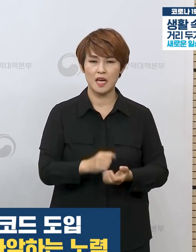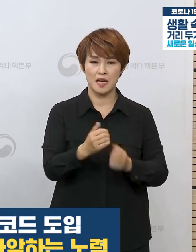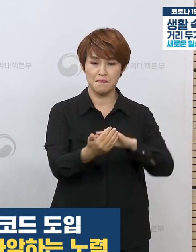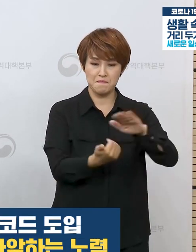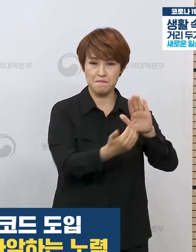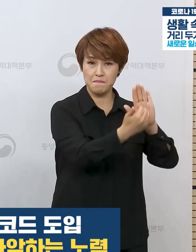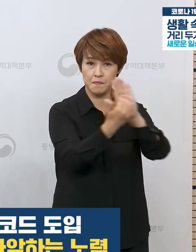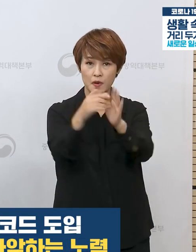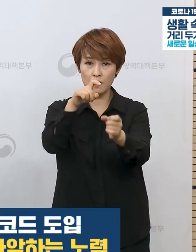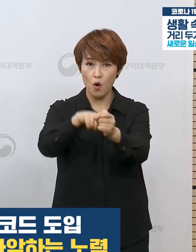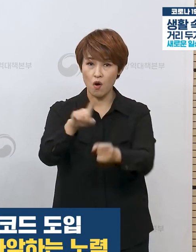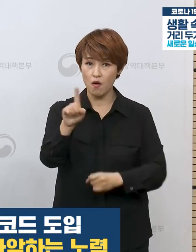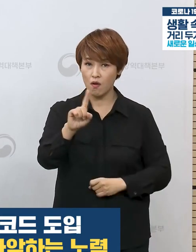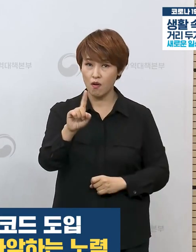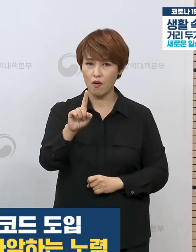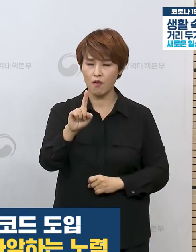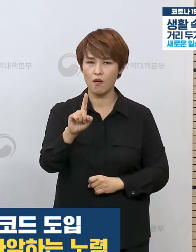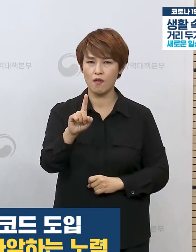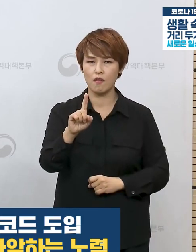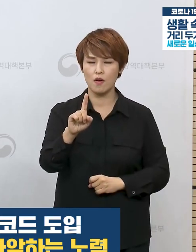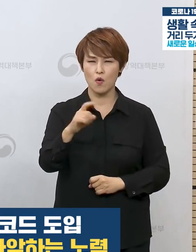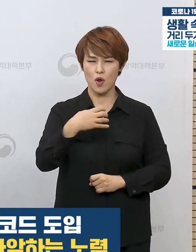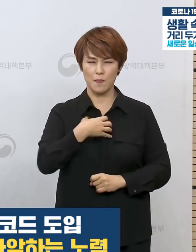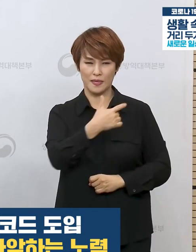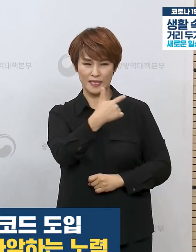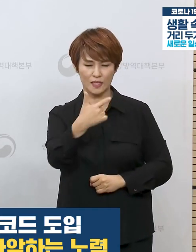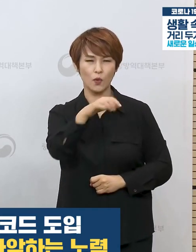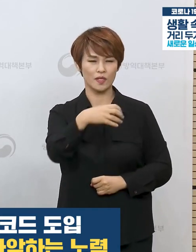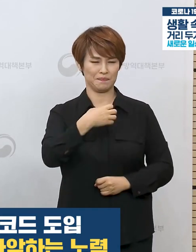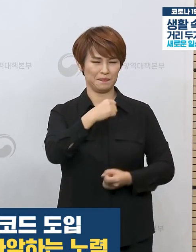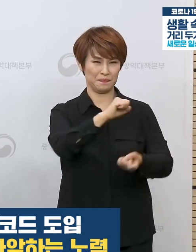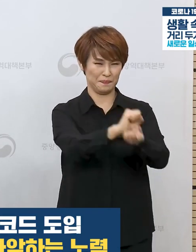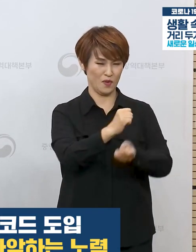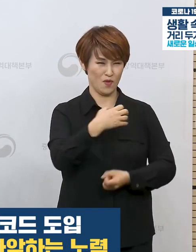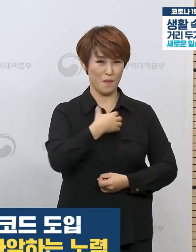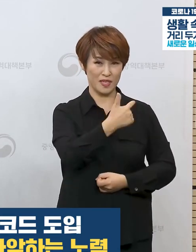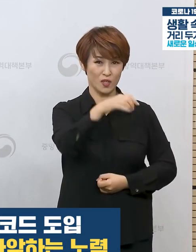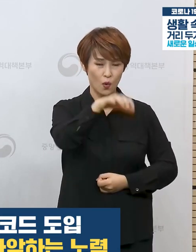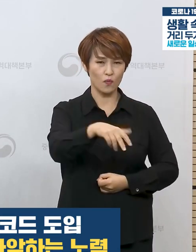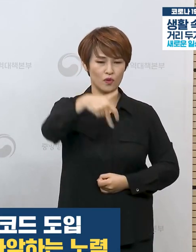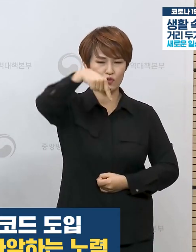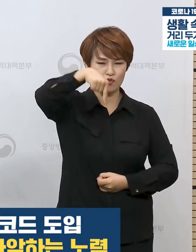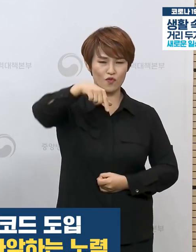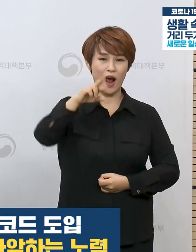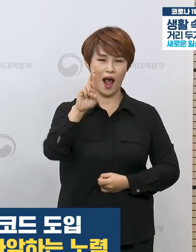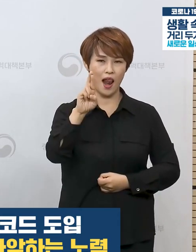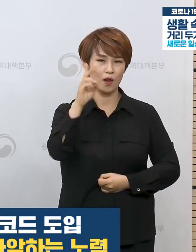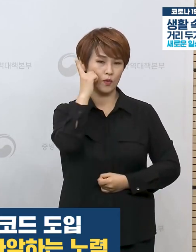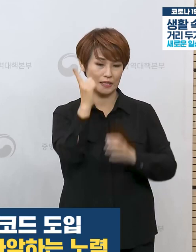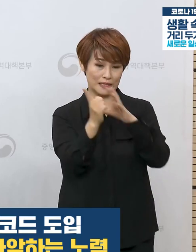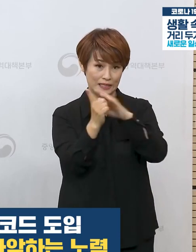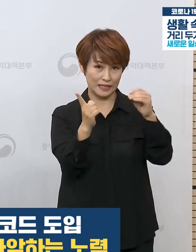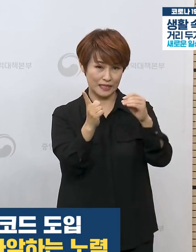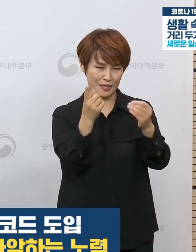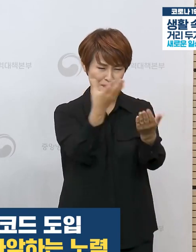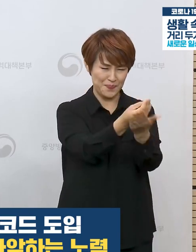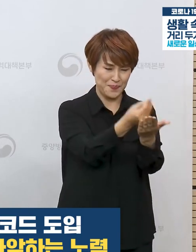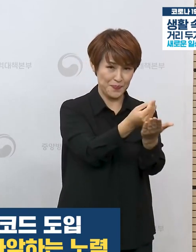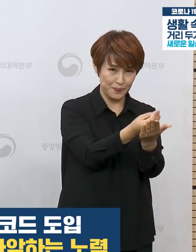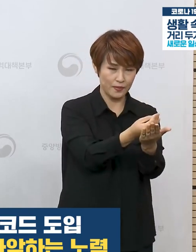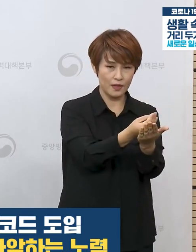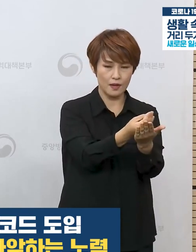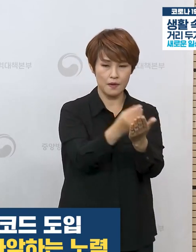예방하기 위해서는 저희가 여러 그 고위험 시설에 대해서 QR코드 도입 같은 걸 통해서 신속하게 그